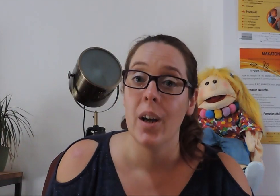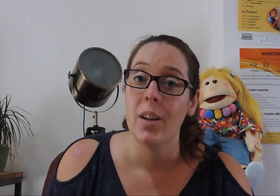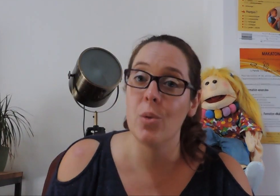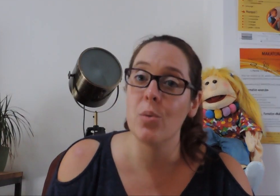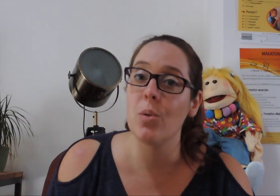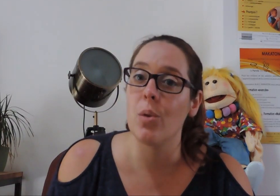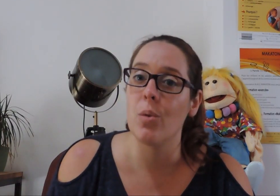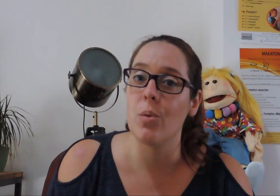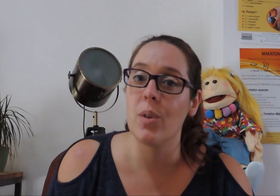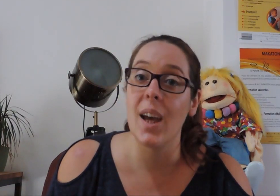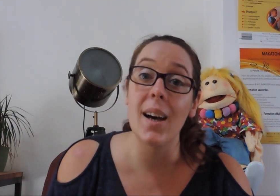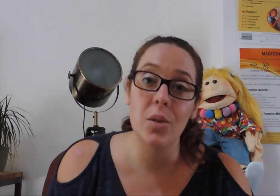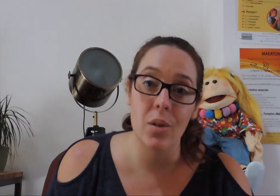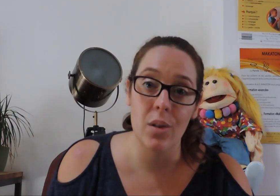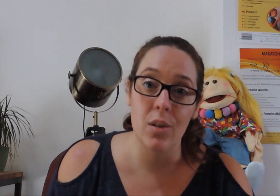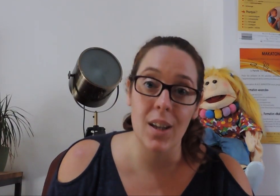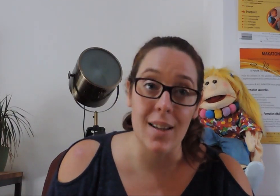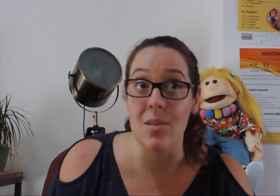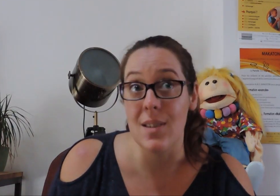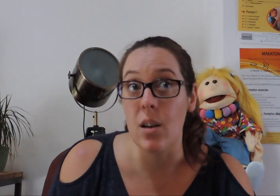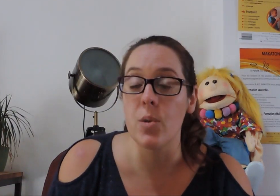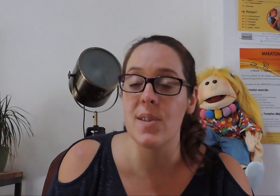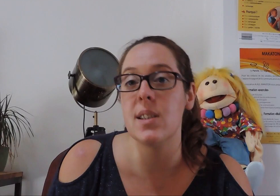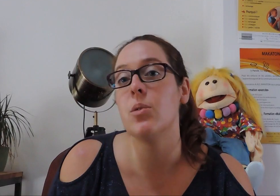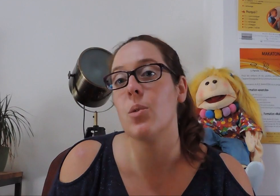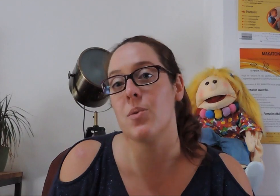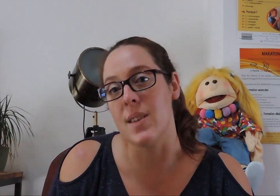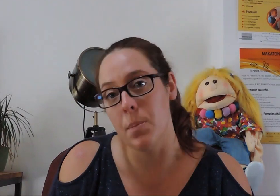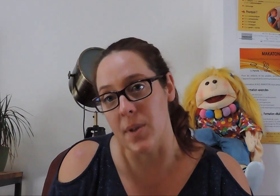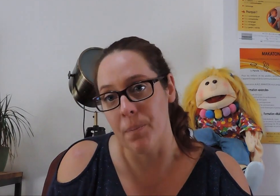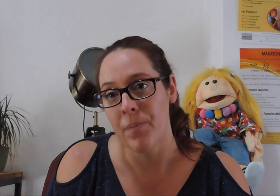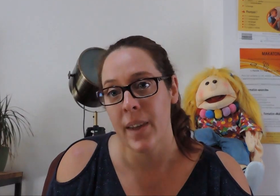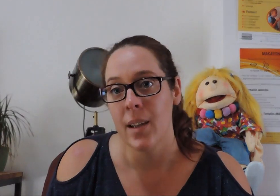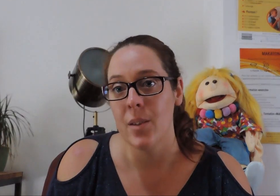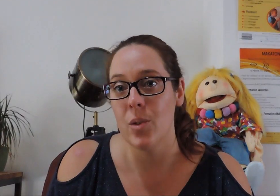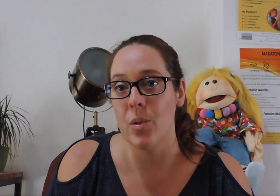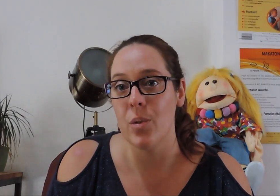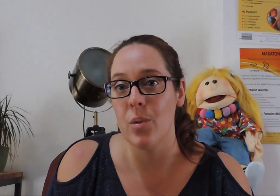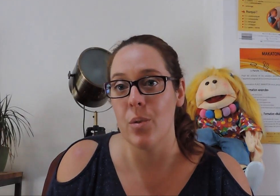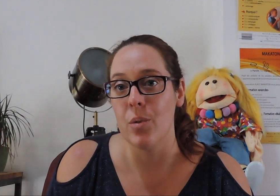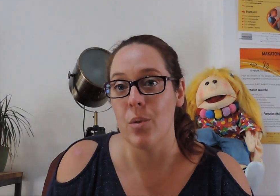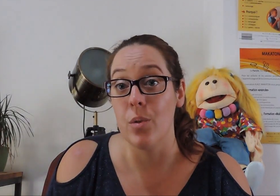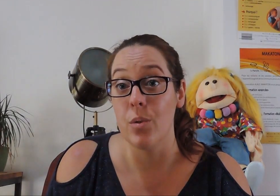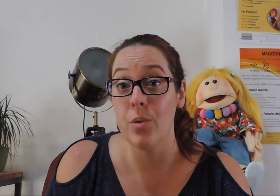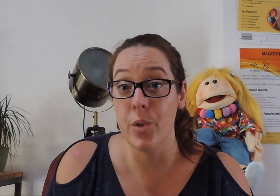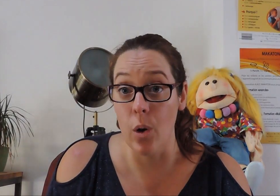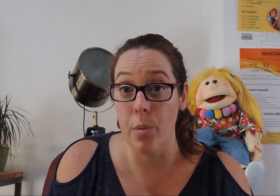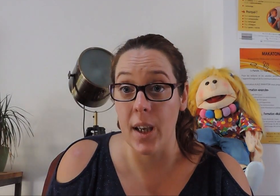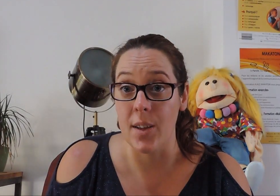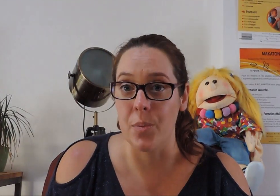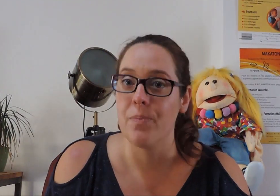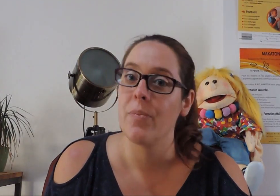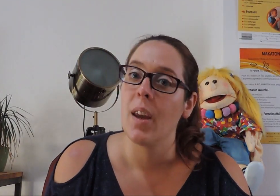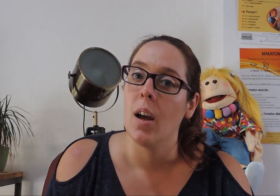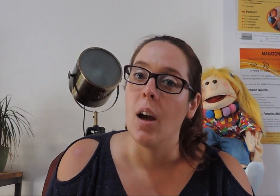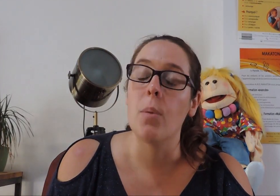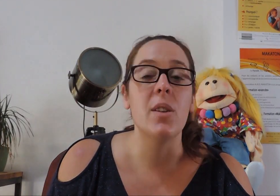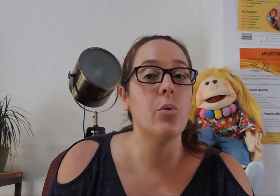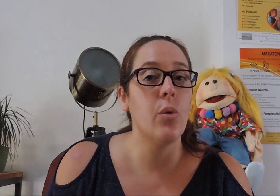donc on garde 450 signes du concept dans le Makaton alors bien sûr